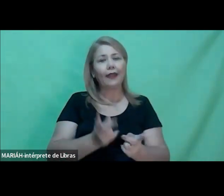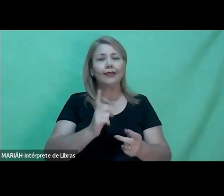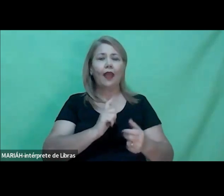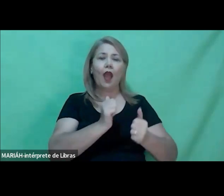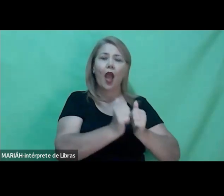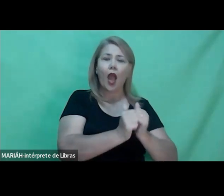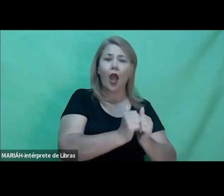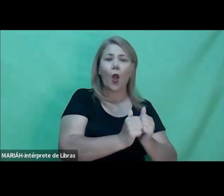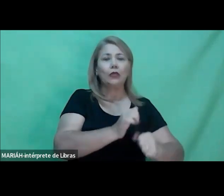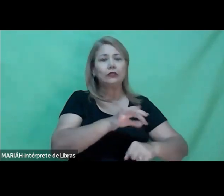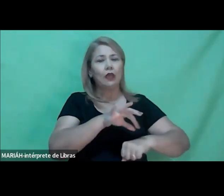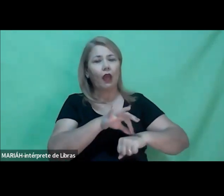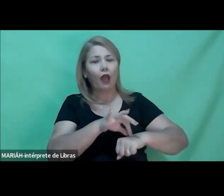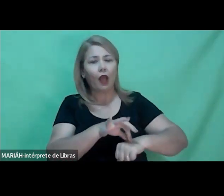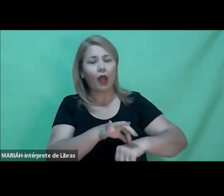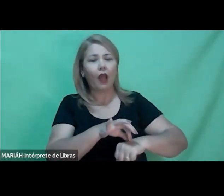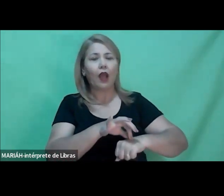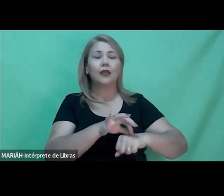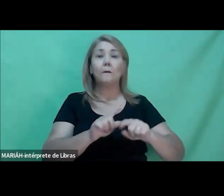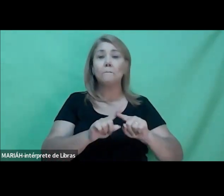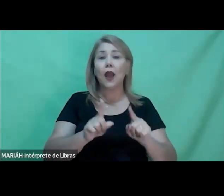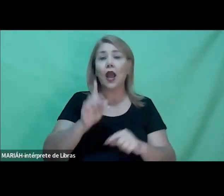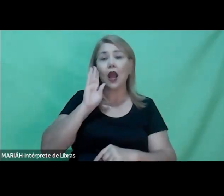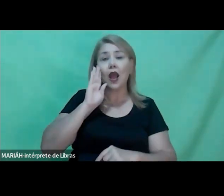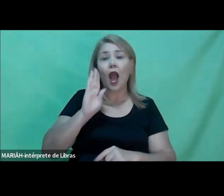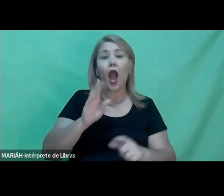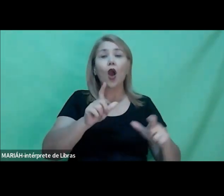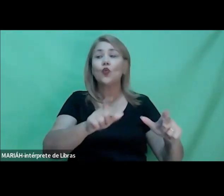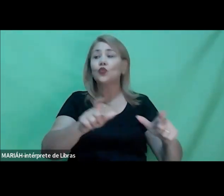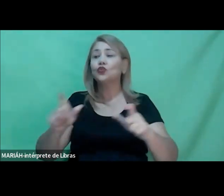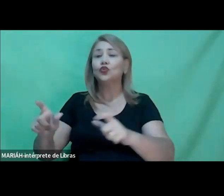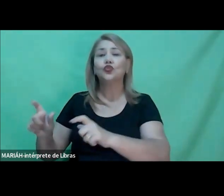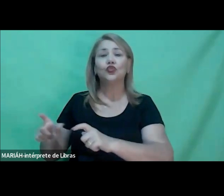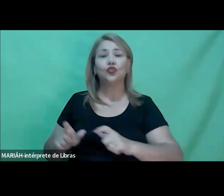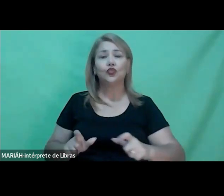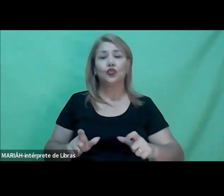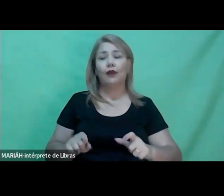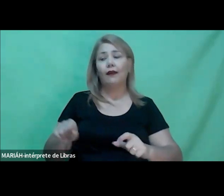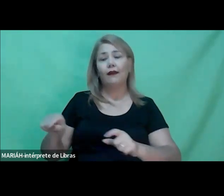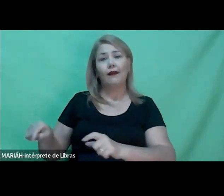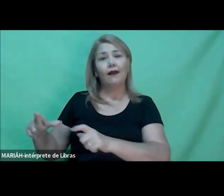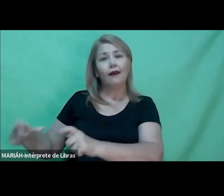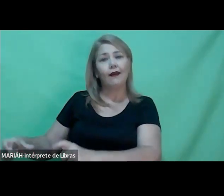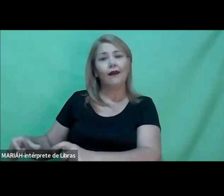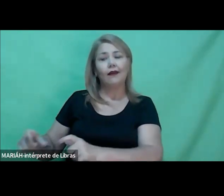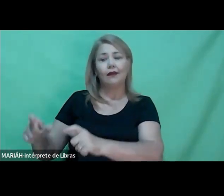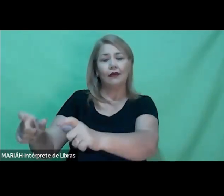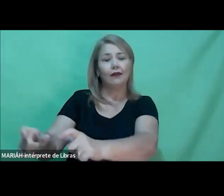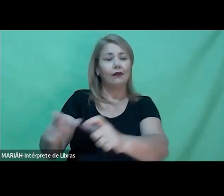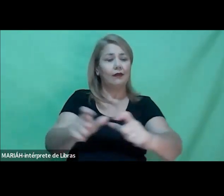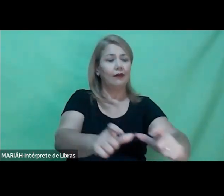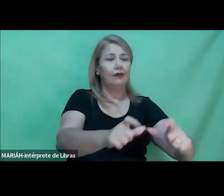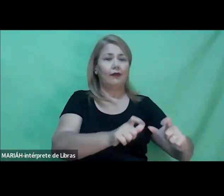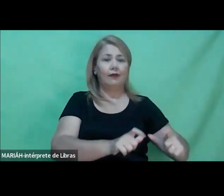están las cosas Sí es muy común que se nos olvide eso miren que Eh muchas veces nos han enseñado a